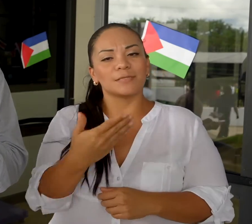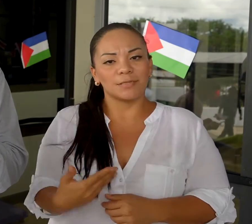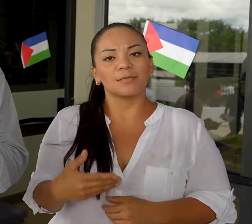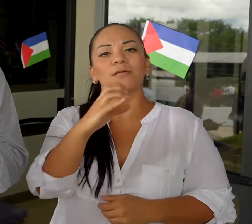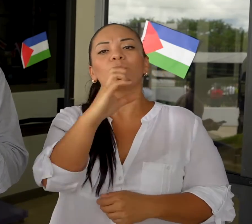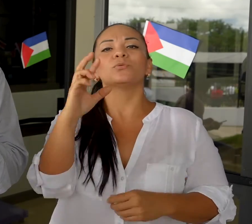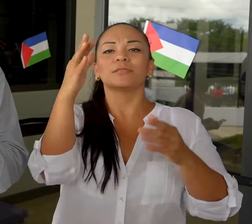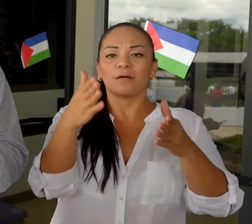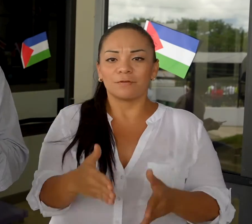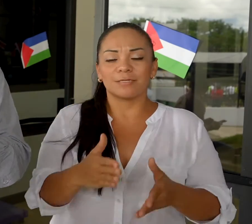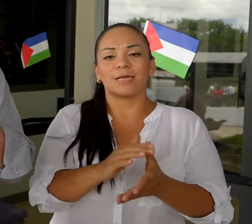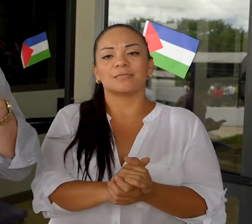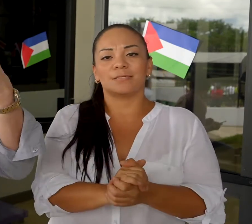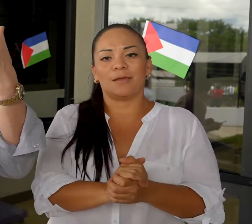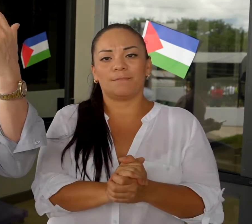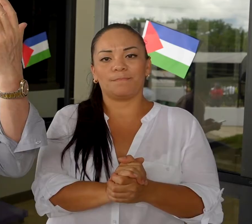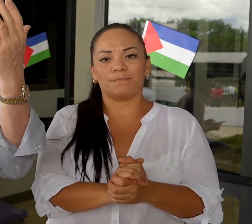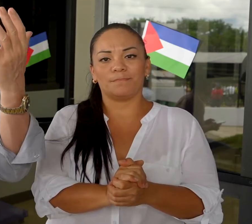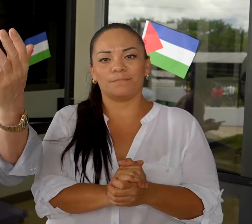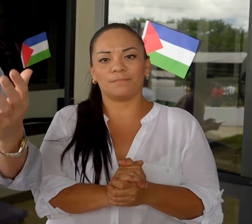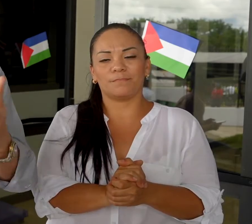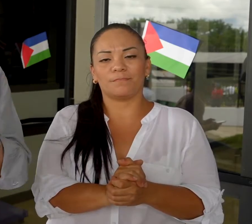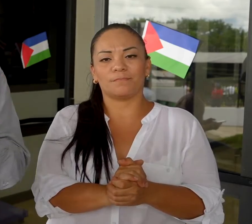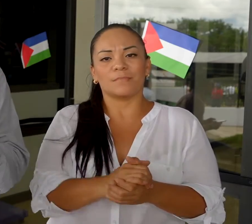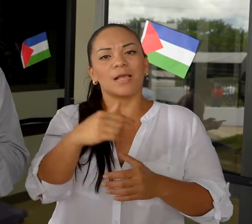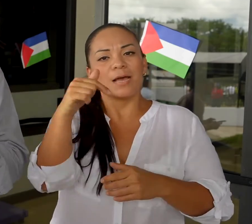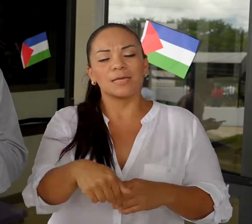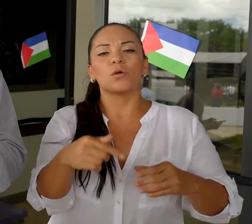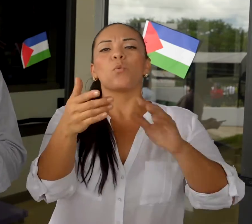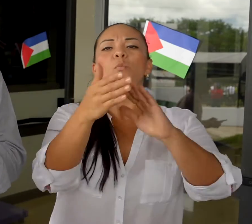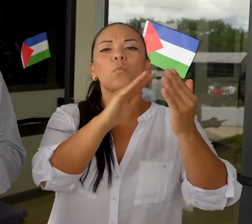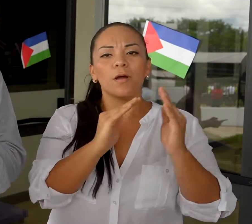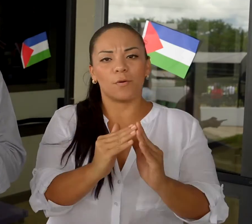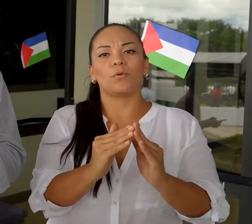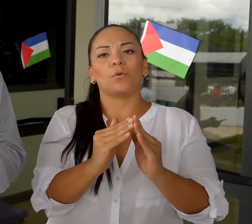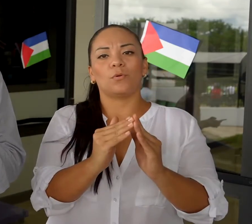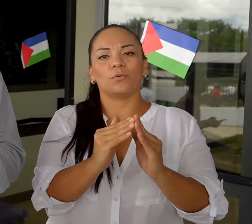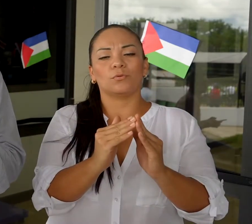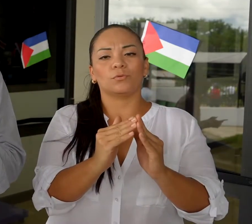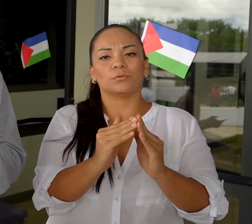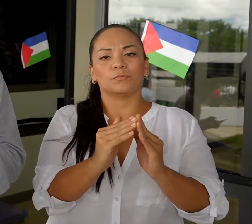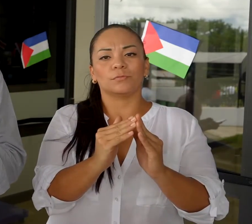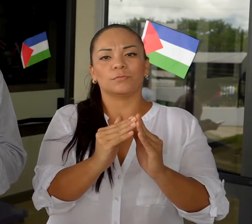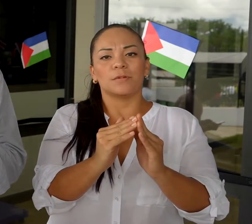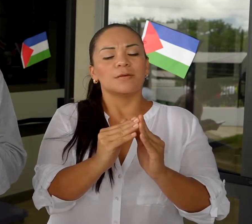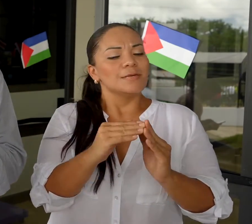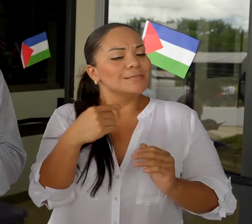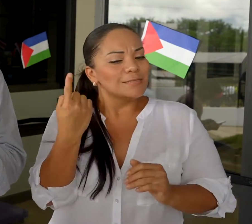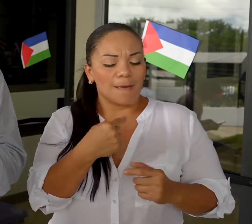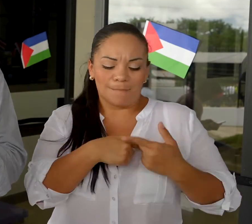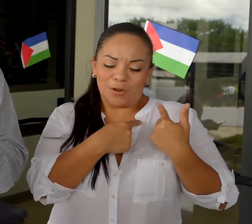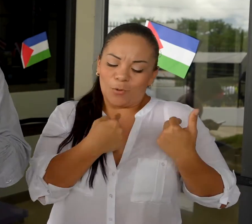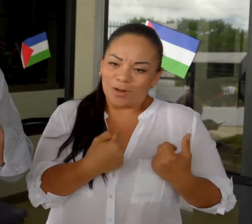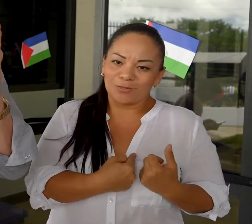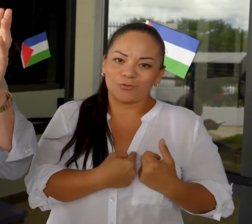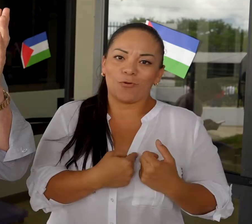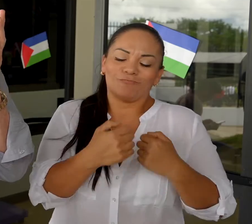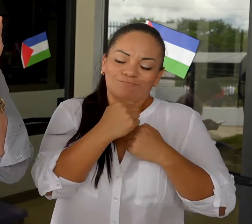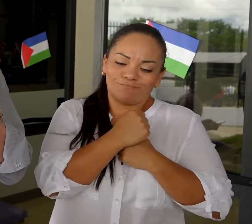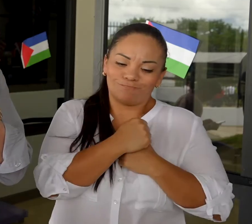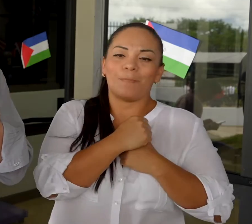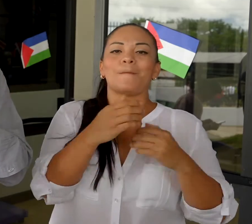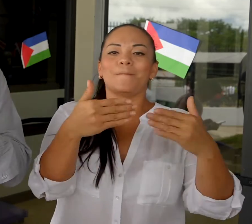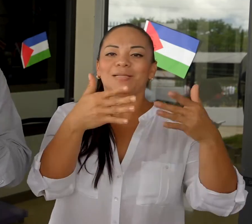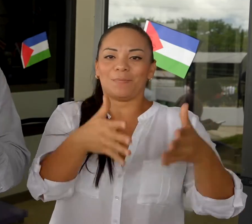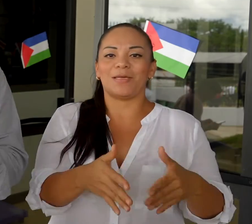costarricense de un pueblo que lleva a los panameños siempre en su corazón y de la